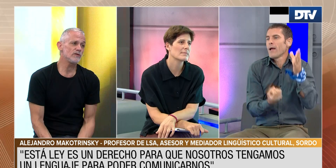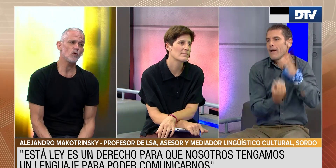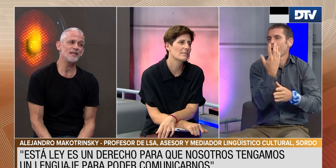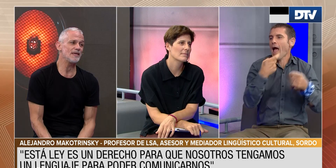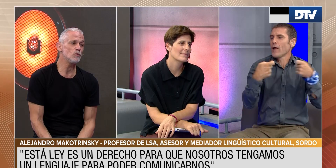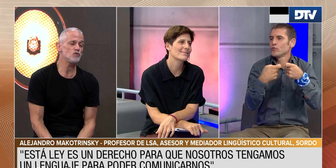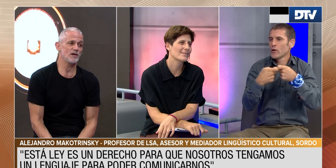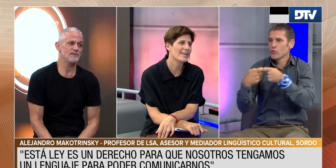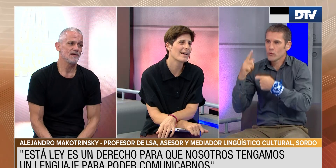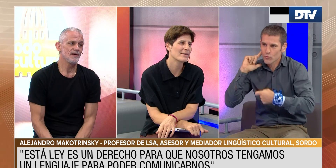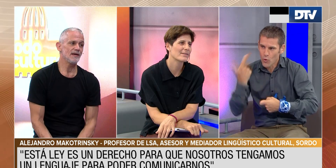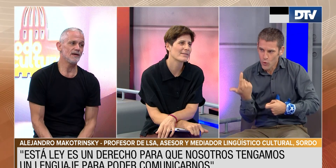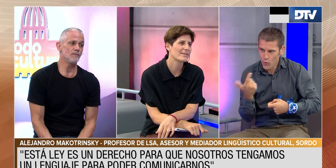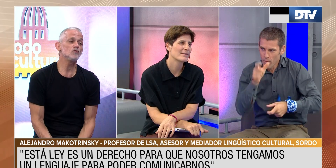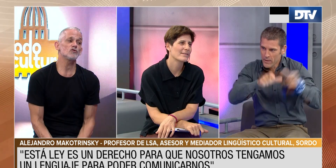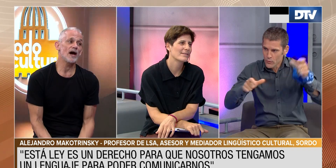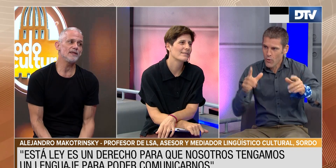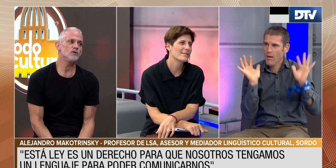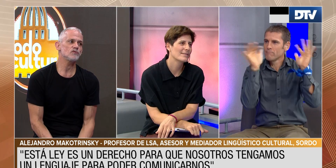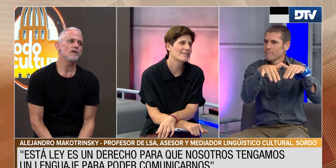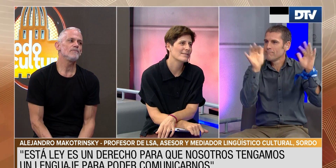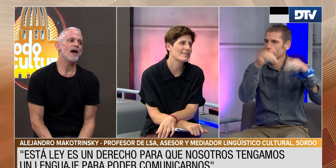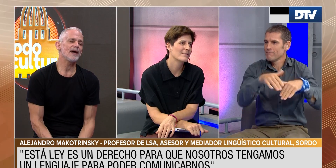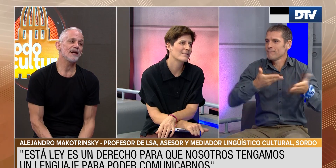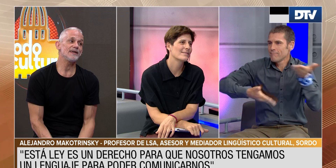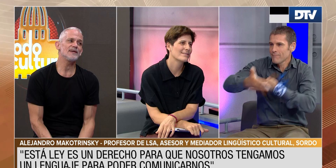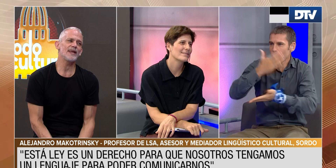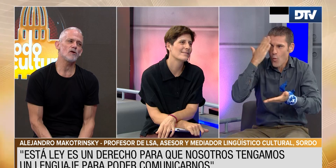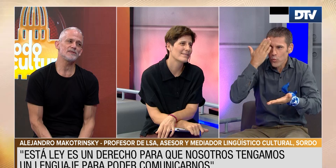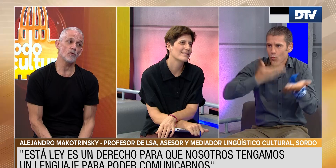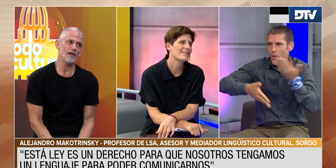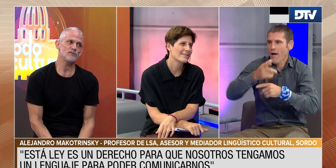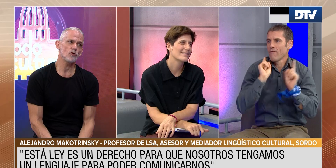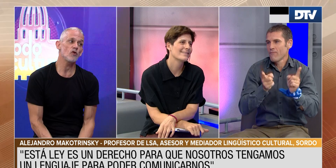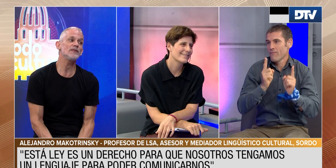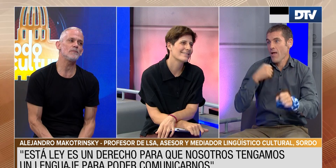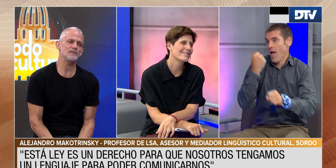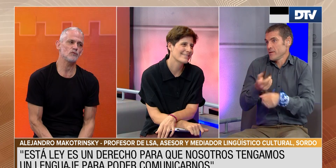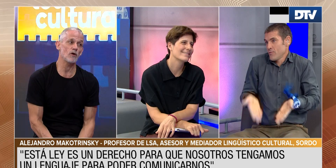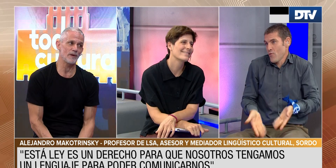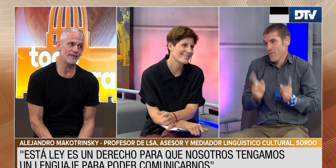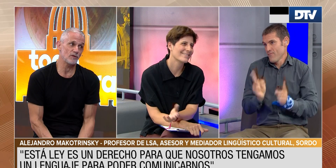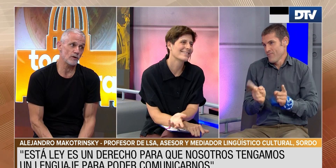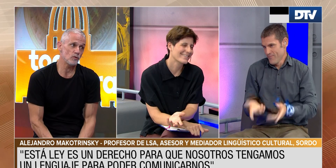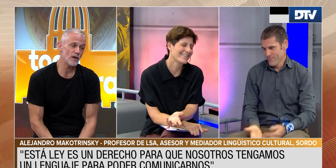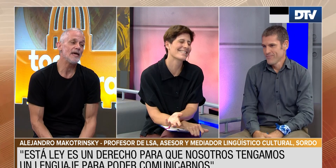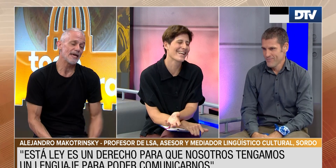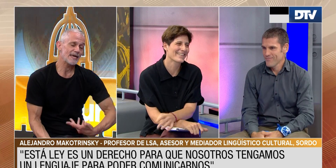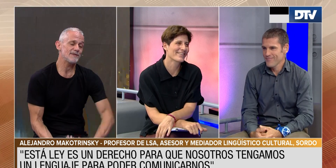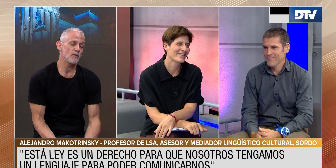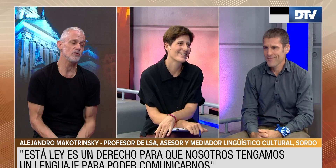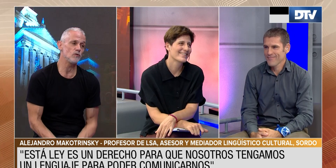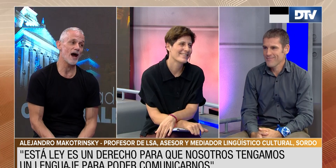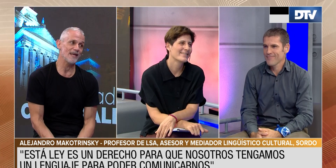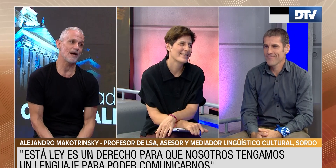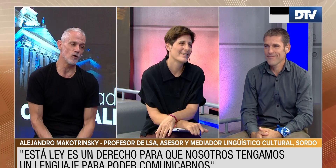se continuó durante muchos años, hasta que se crearon las escuelas de sordos, donde empezamos a compartir nuestra cultura, que